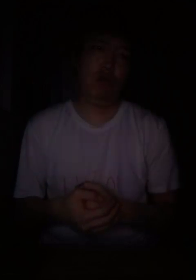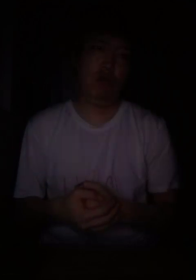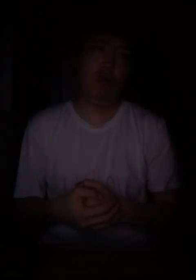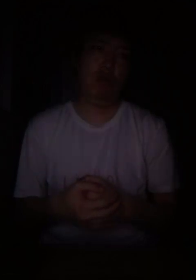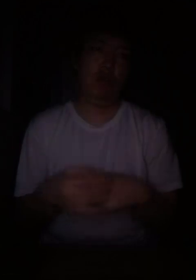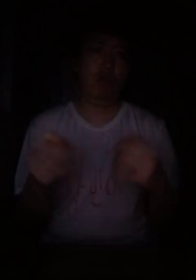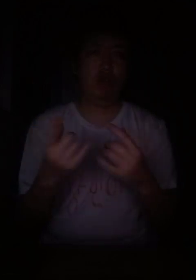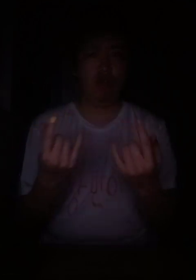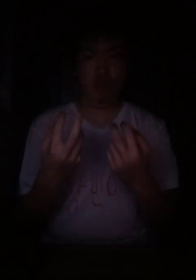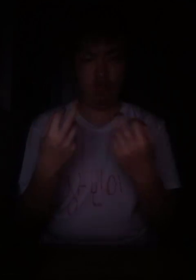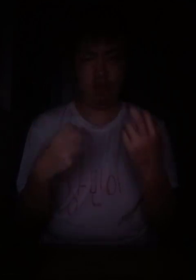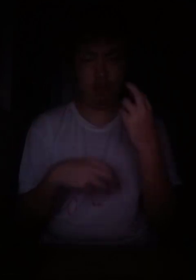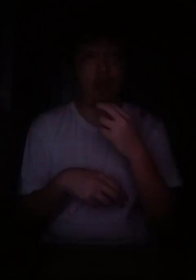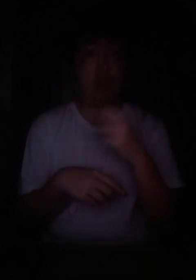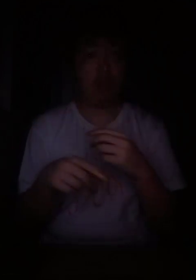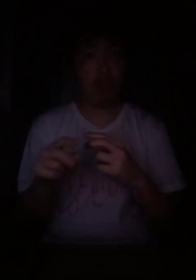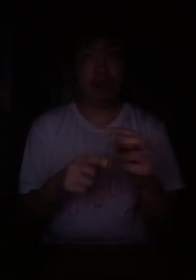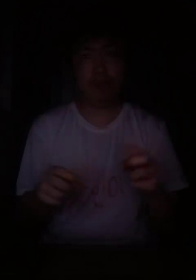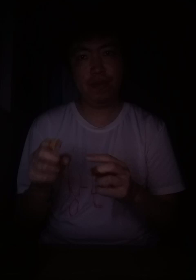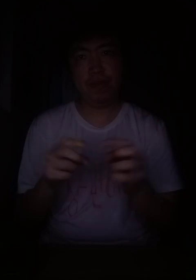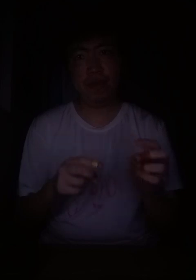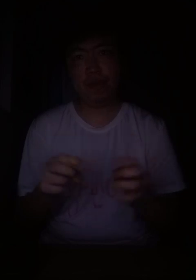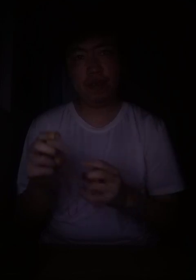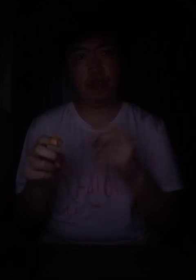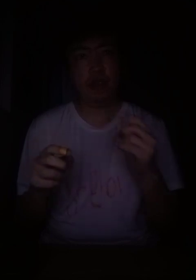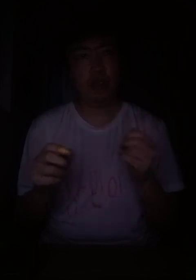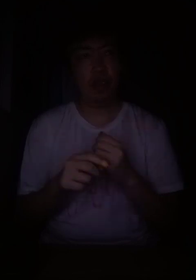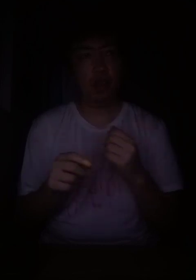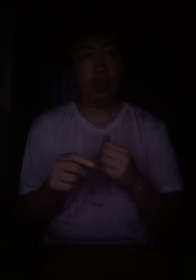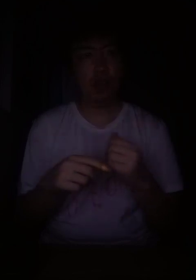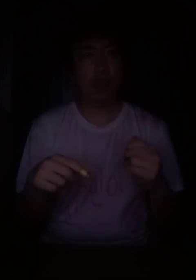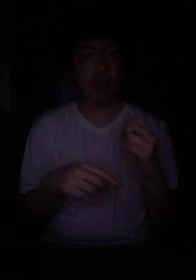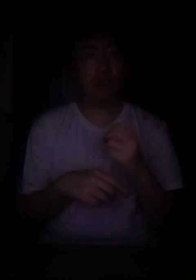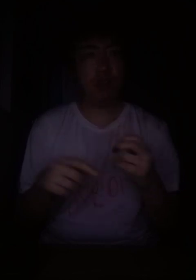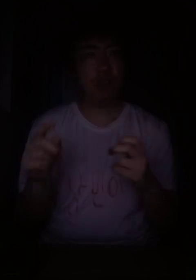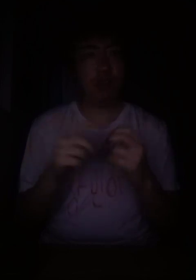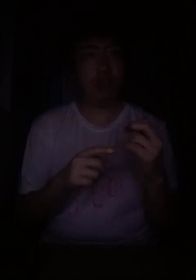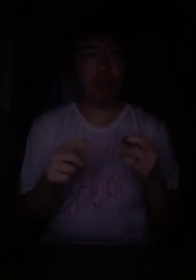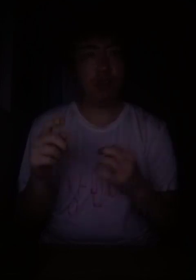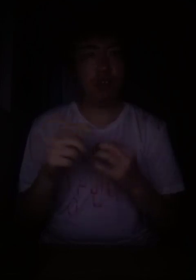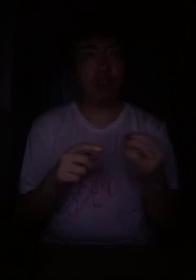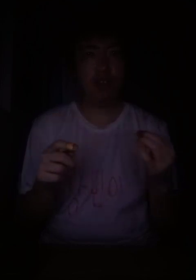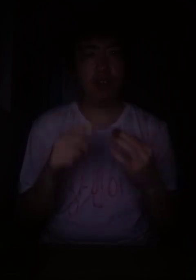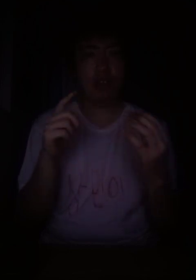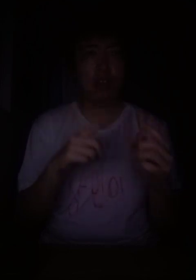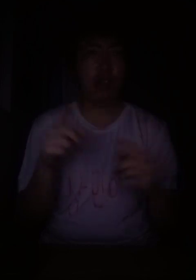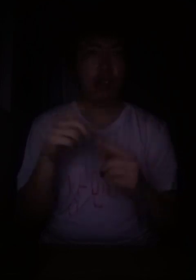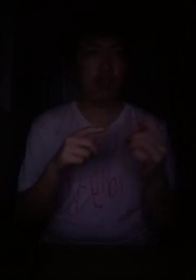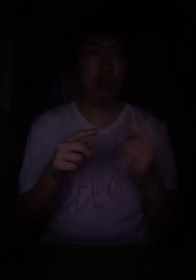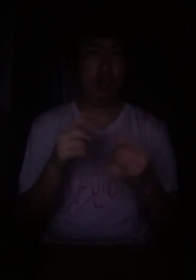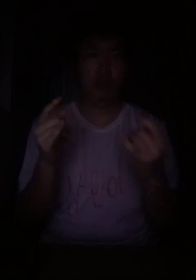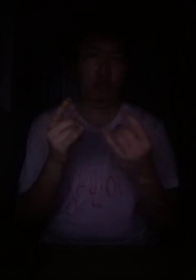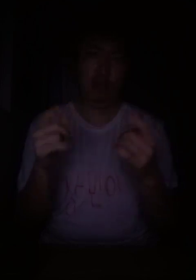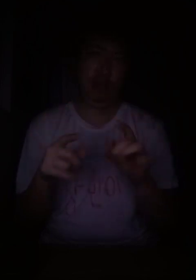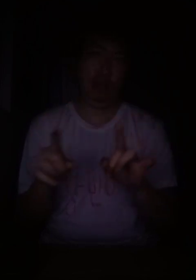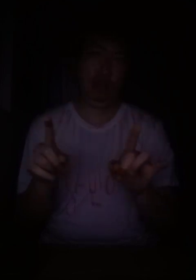젊었을 때는 이 투견을 실전에 활용해서 싸움을 시키고 나이가 들어도 역시 훈련을 시키는데 그 목적이 좀 다르군요. 그렇죠.